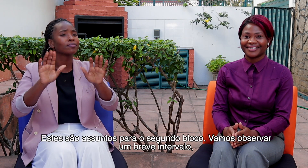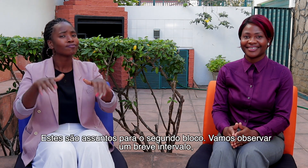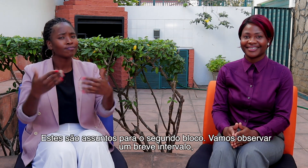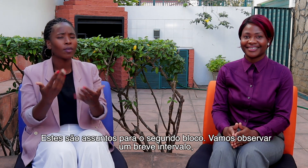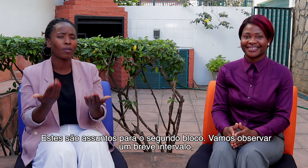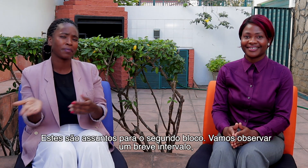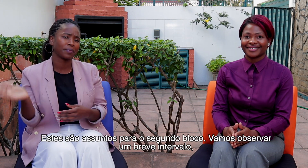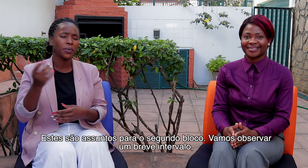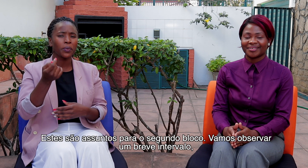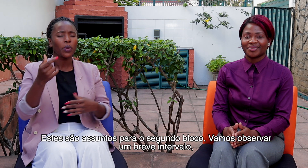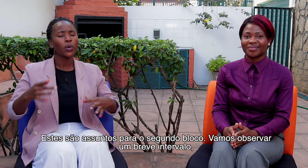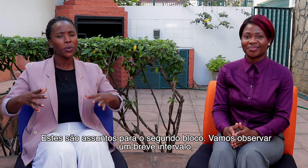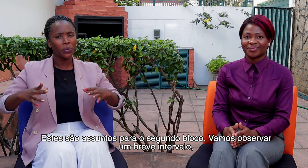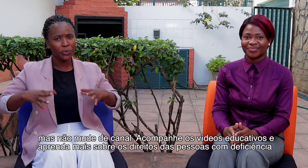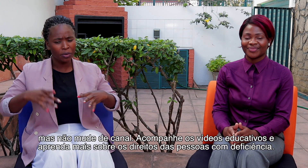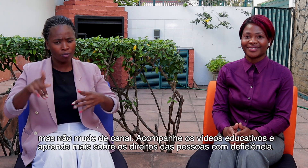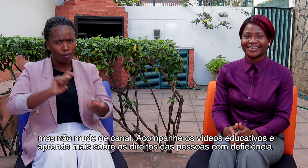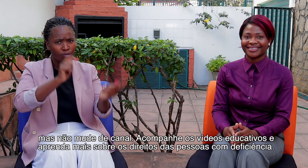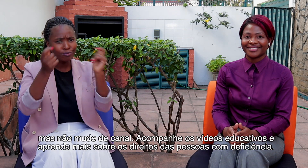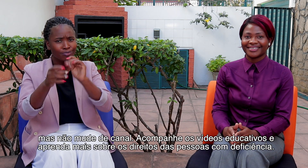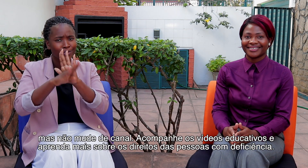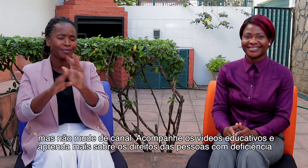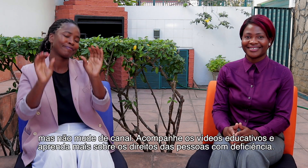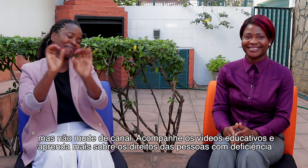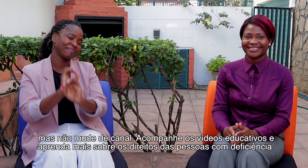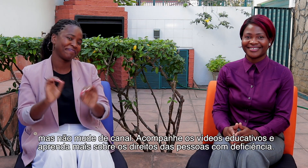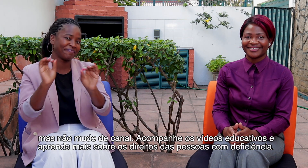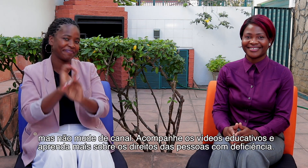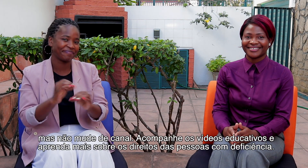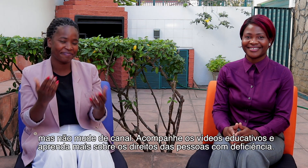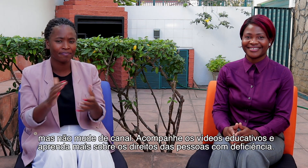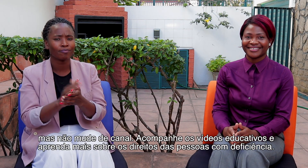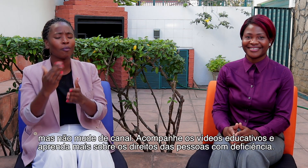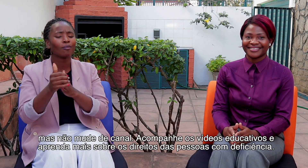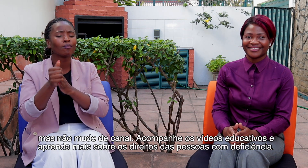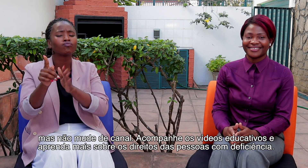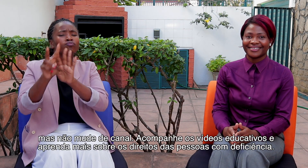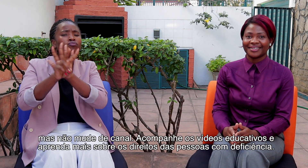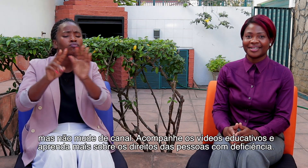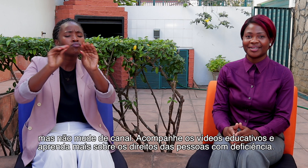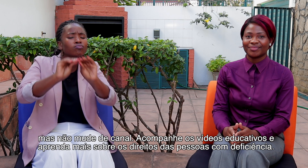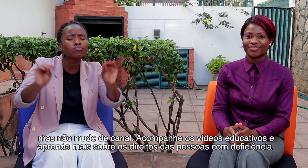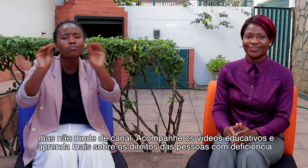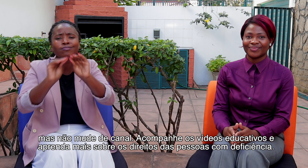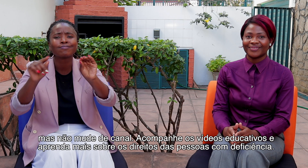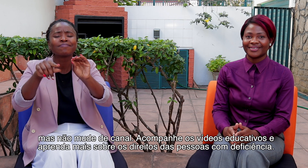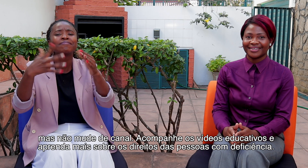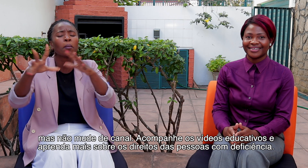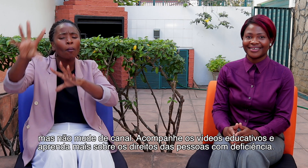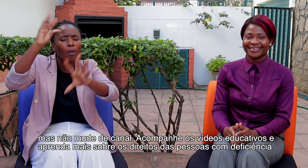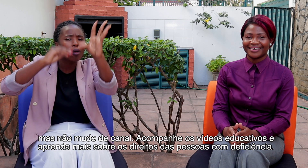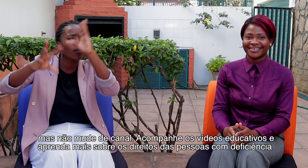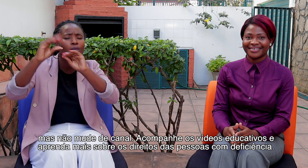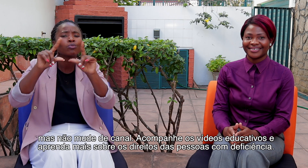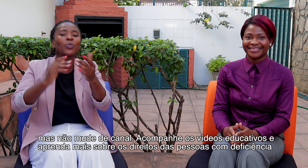Vamos observar um breve intervalo, mas não mude de canal. Acompanhe os vídeos educativos e aprenda mais sobre os direitos das